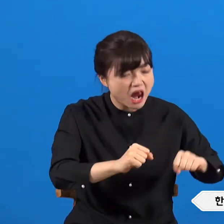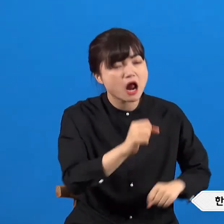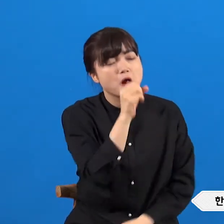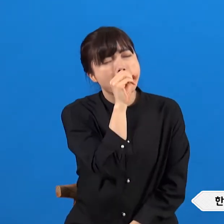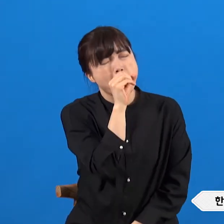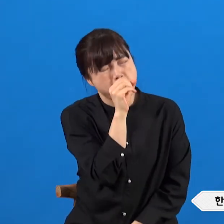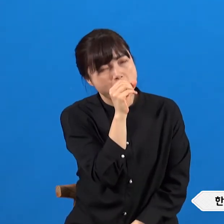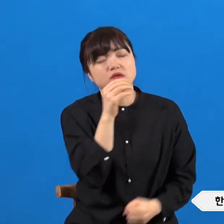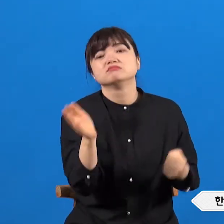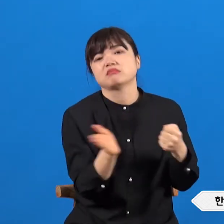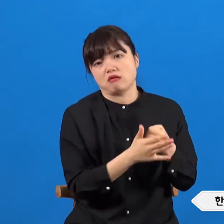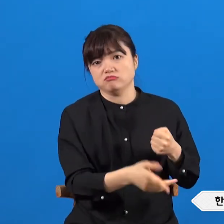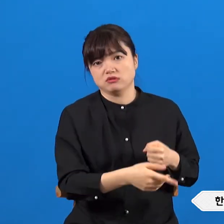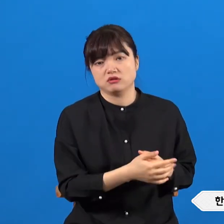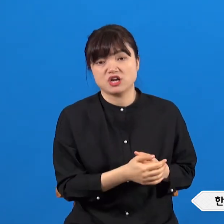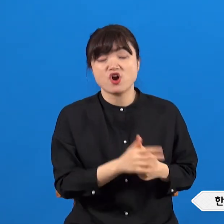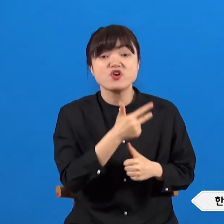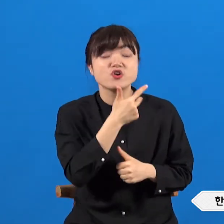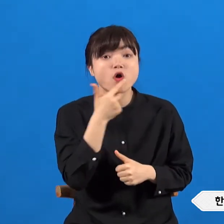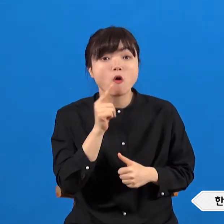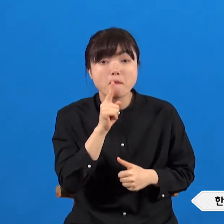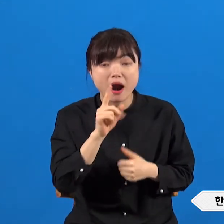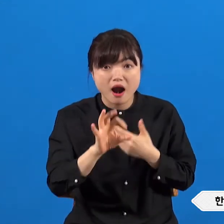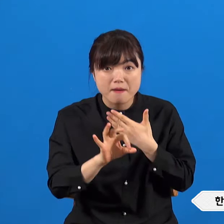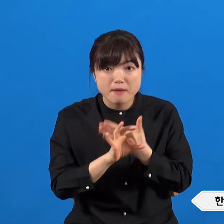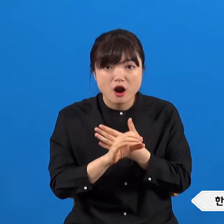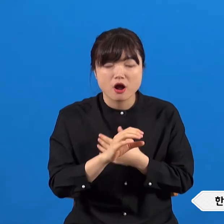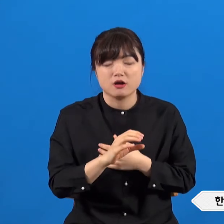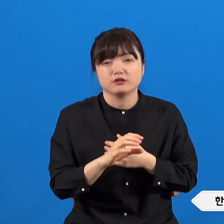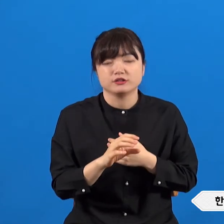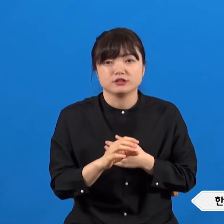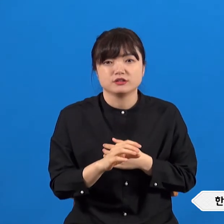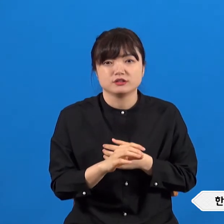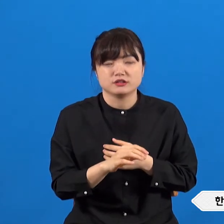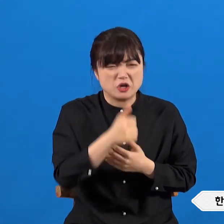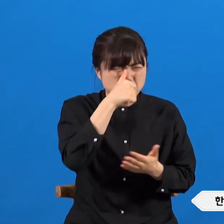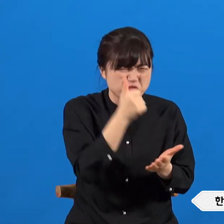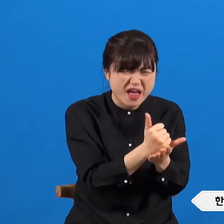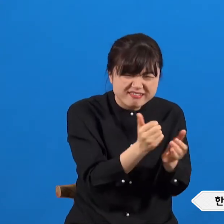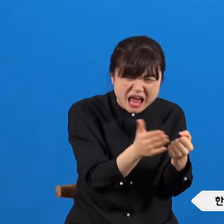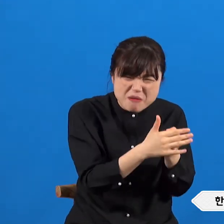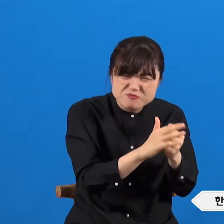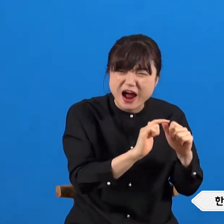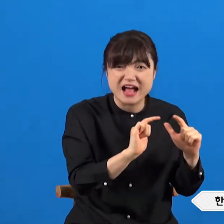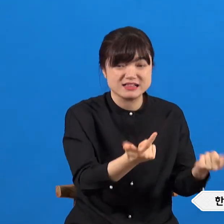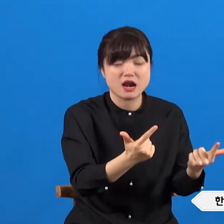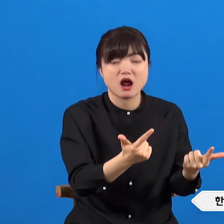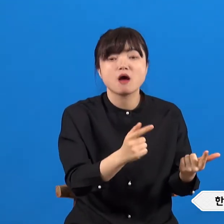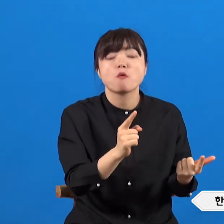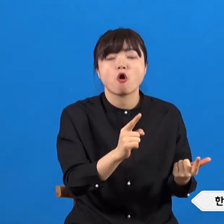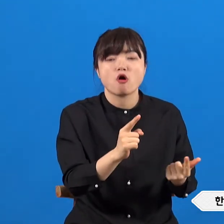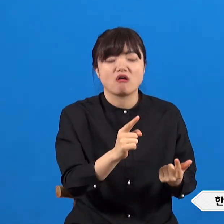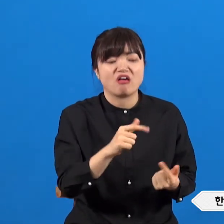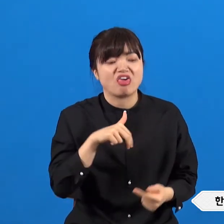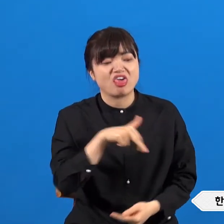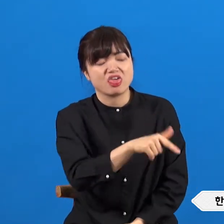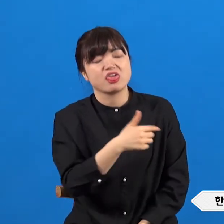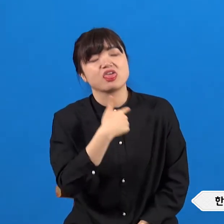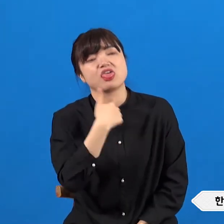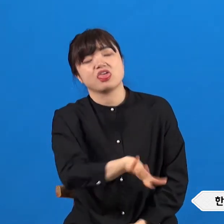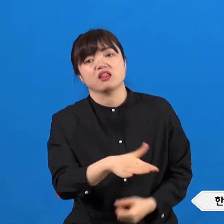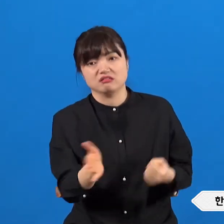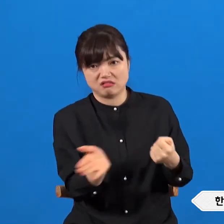것입니다. 영어로 말하면 커미션 때문에 심판받는 것이 아니라 오미션